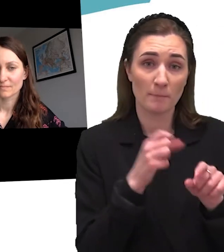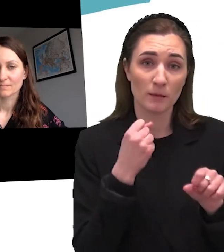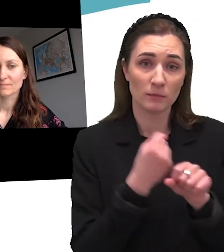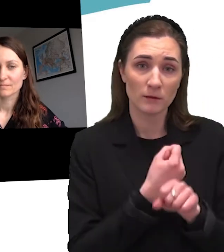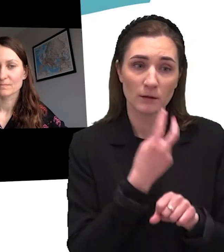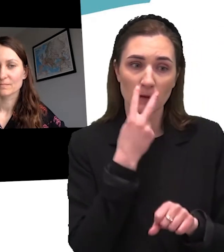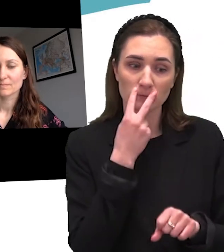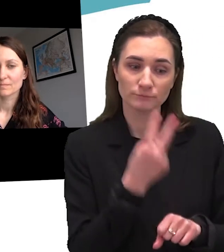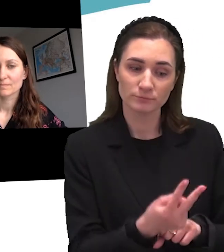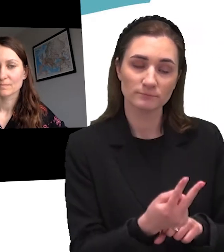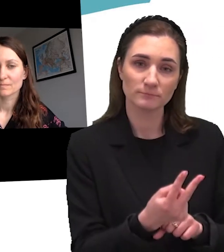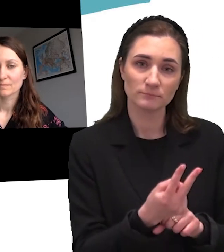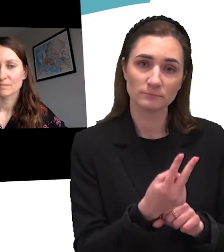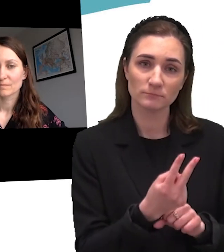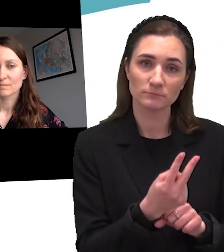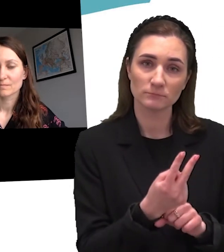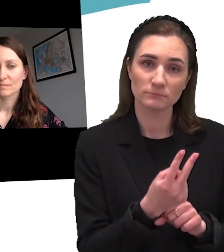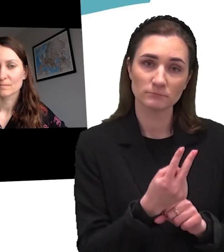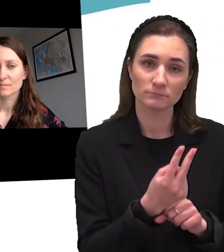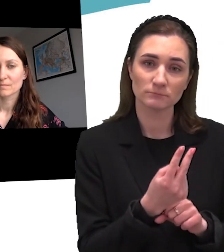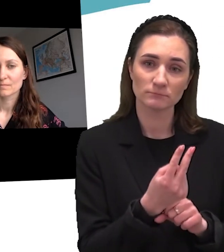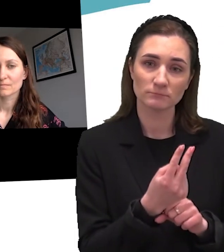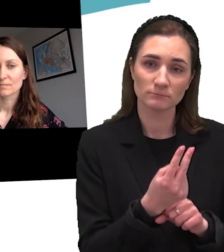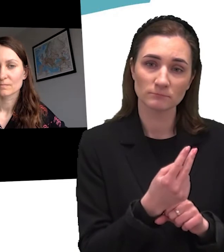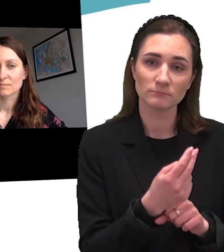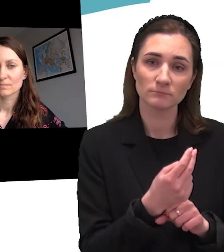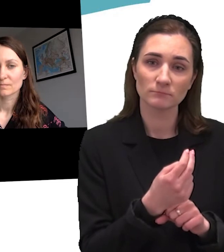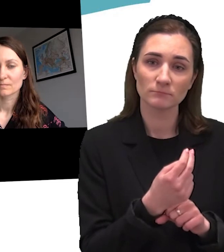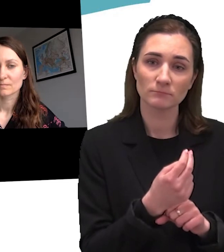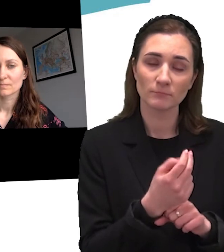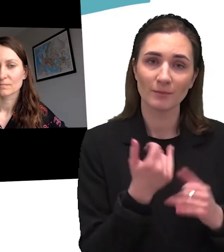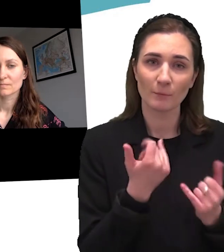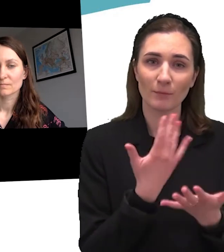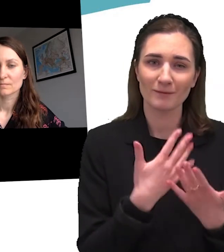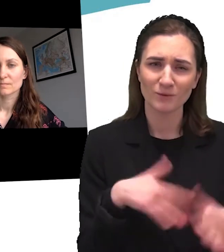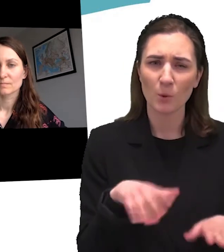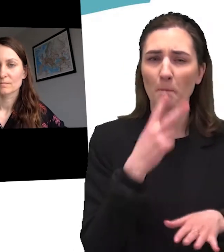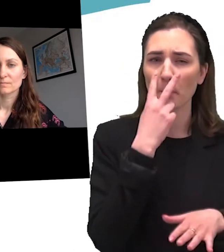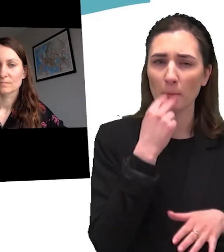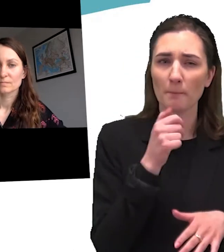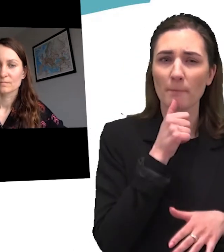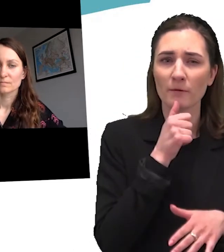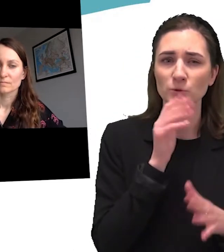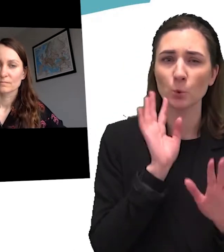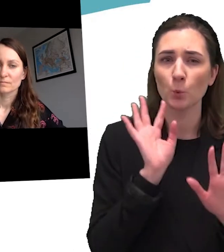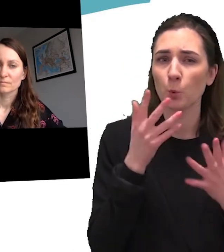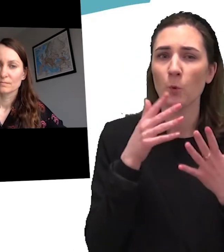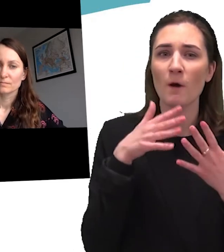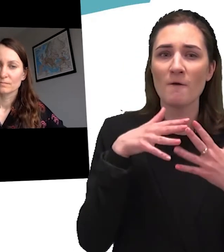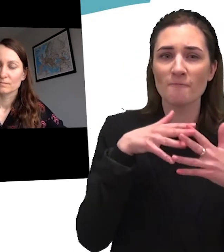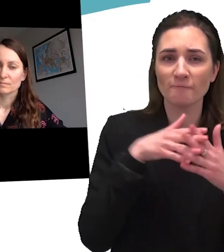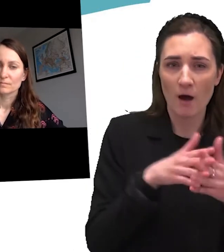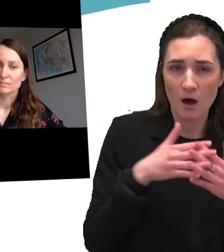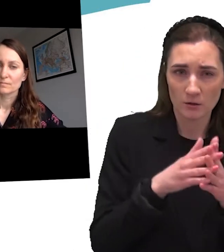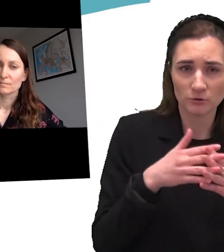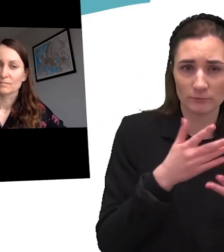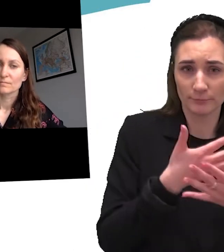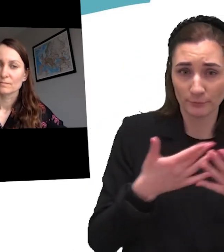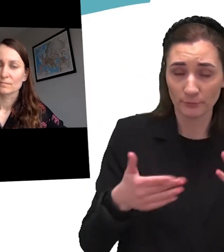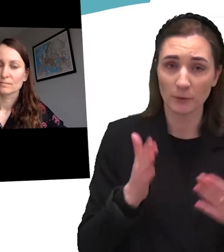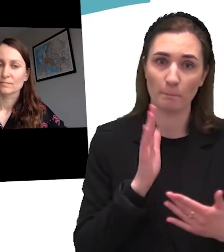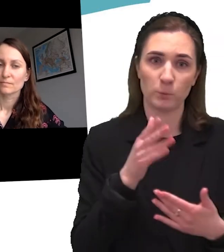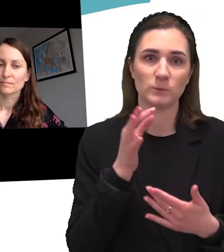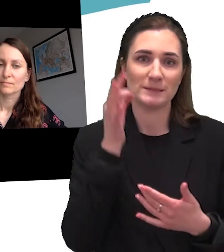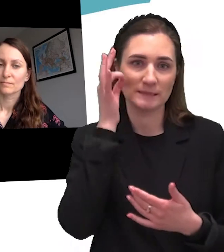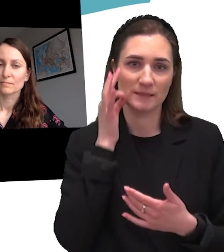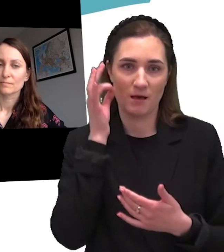Tai, bet vėlgi atkreipti dėmesį, tarkim, kas yra pastaraisiais 20-mečiais įprasta, kad jeigu varškės